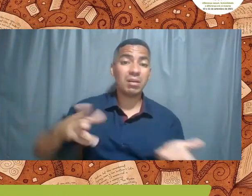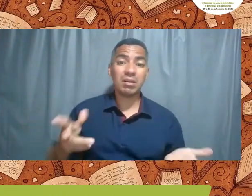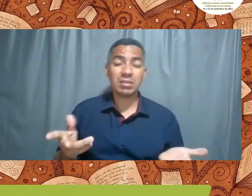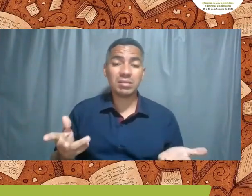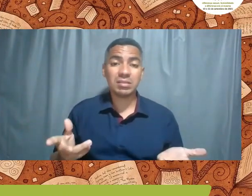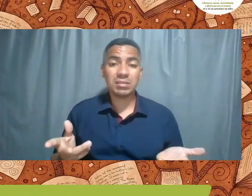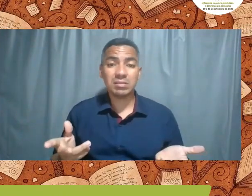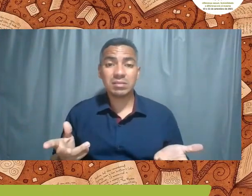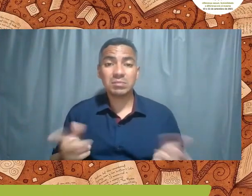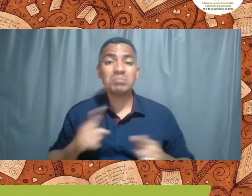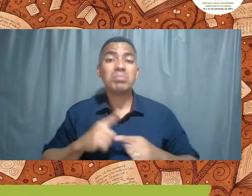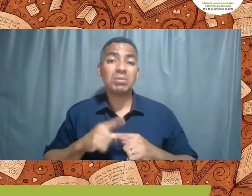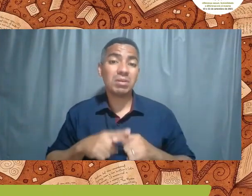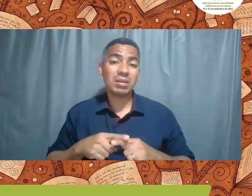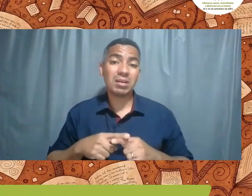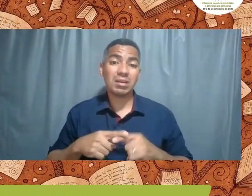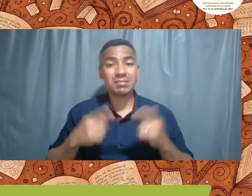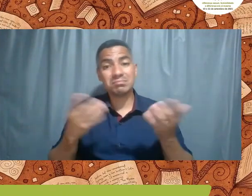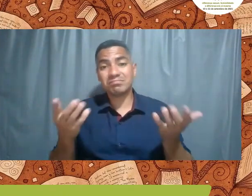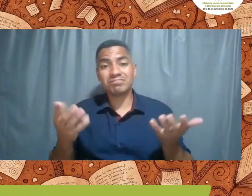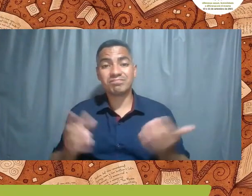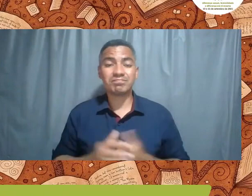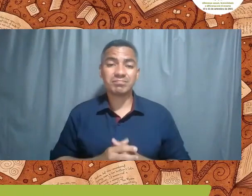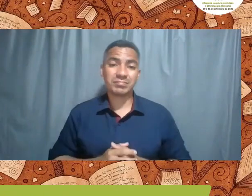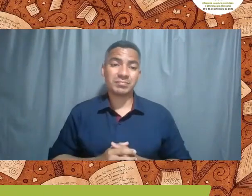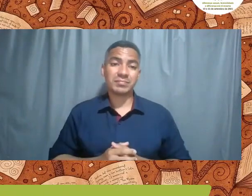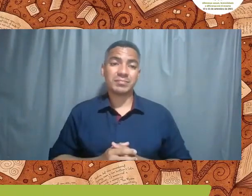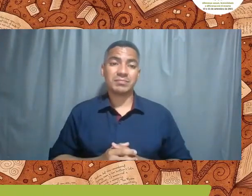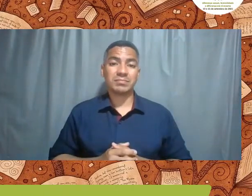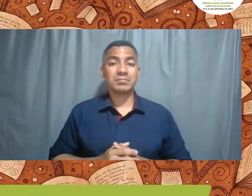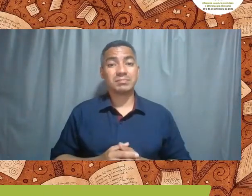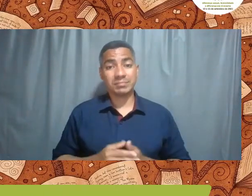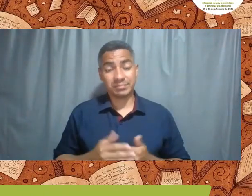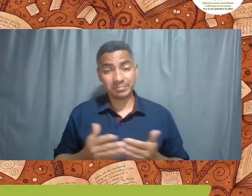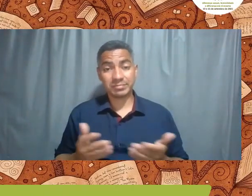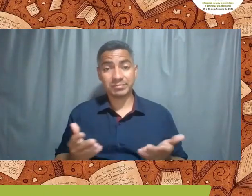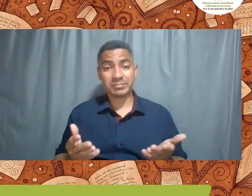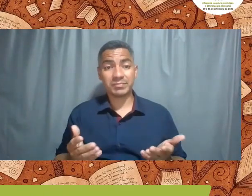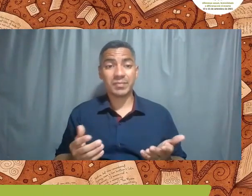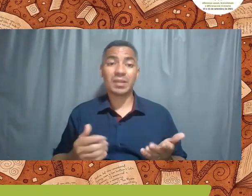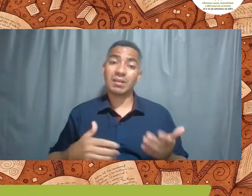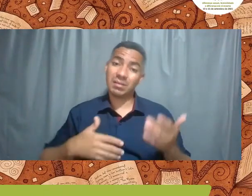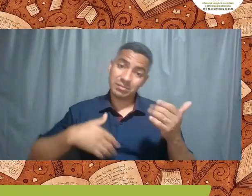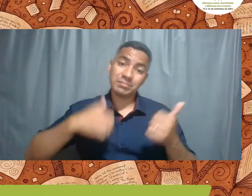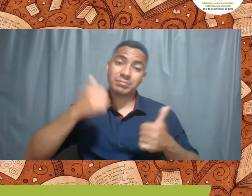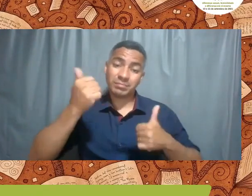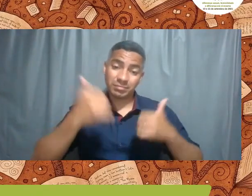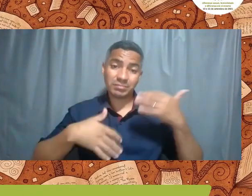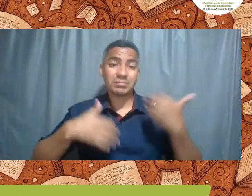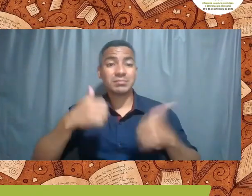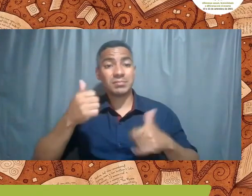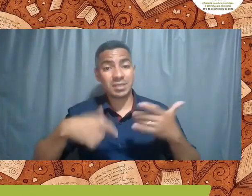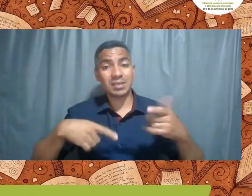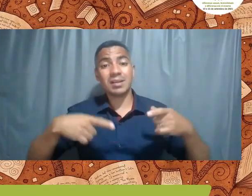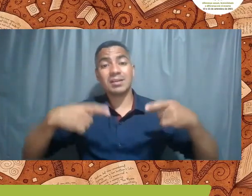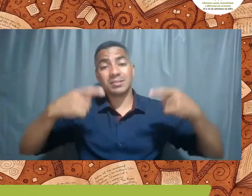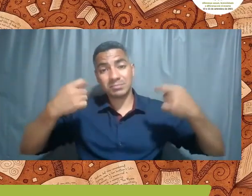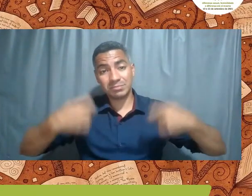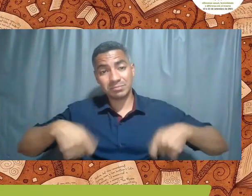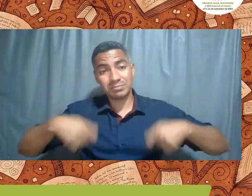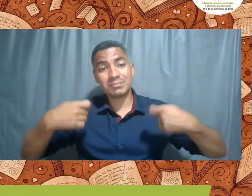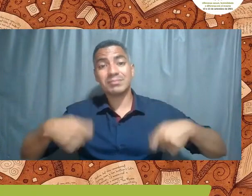violência acontece? Né? Então, em relação a isso, a gente vai ter que fazer um